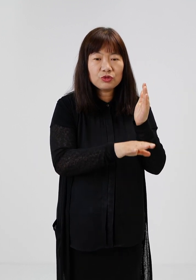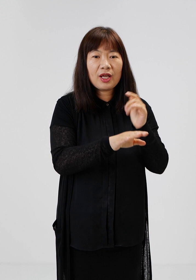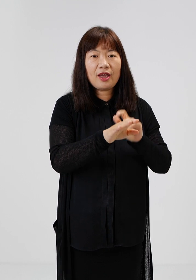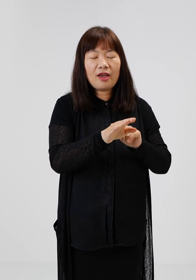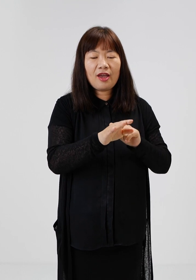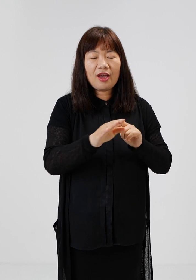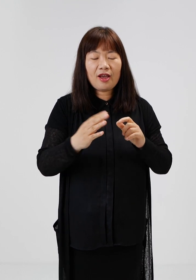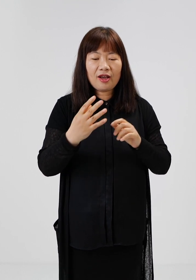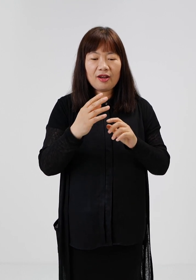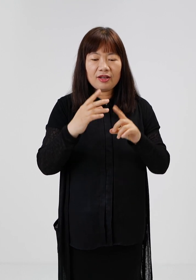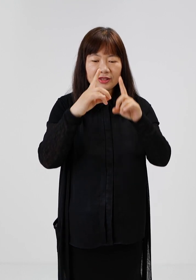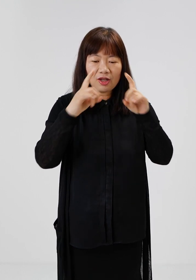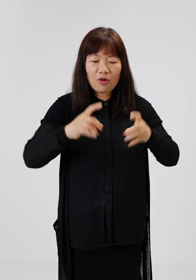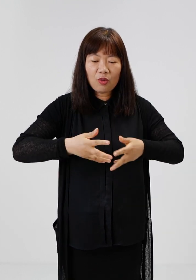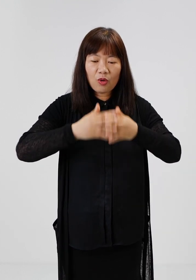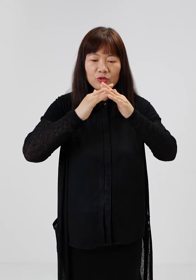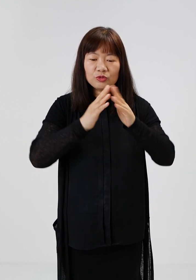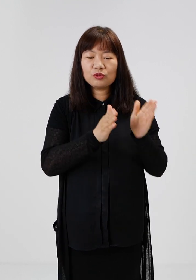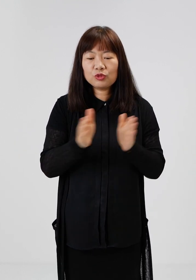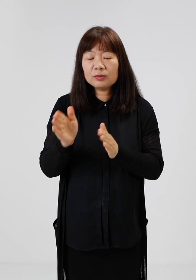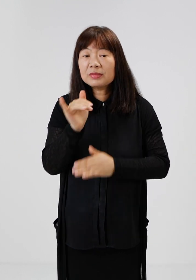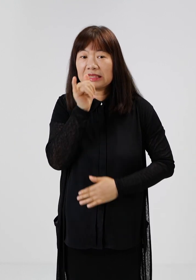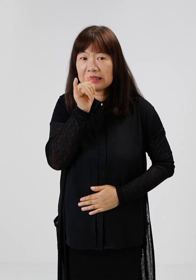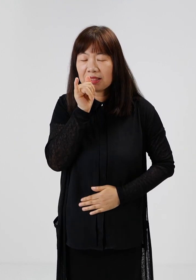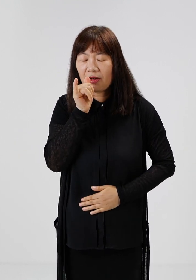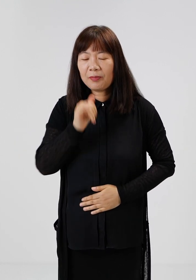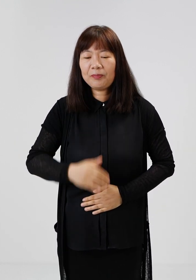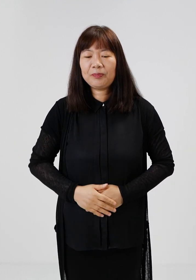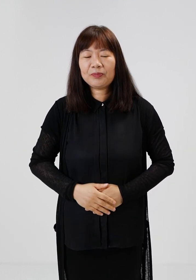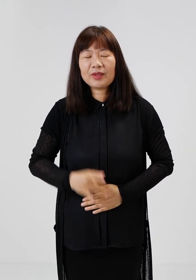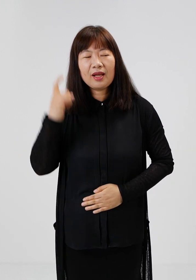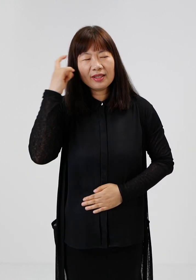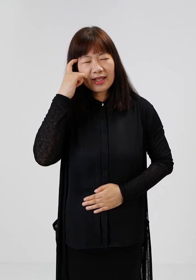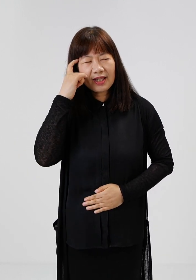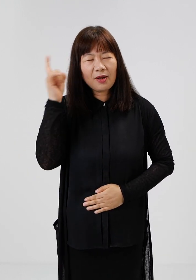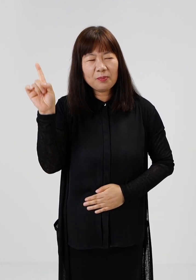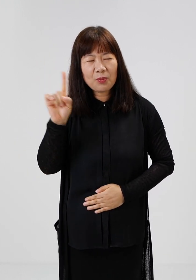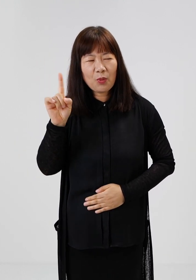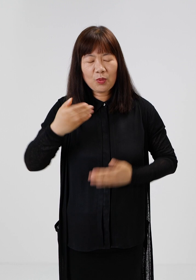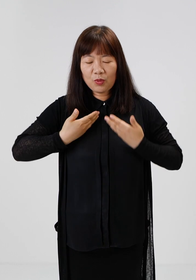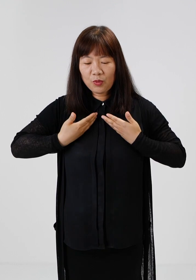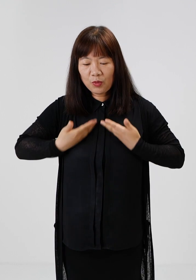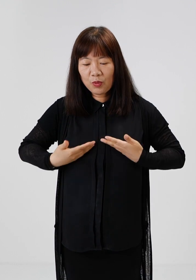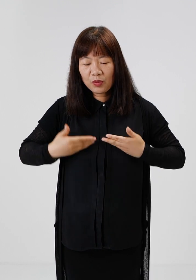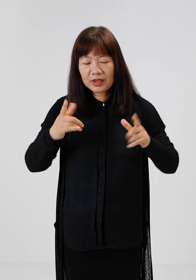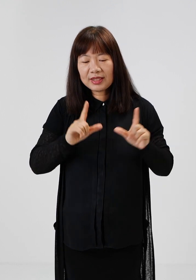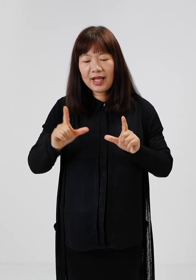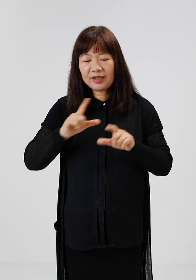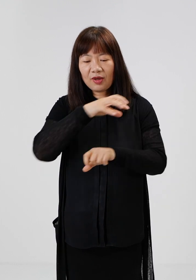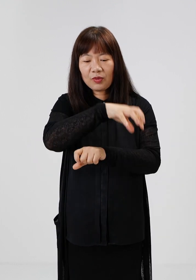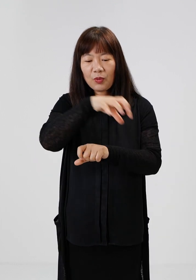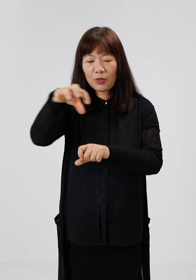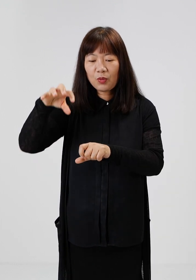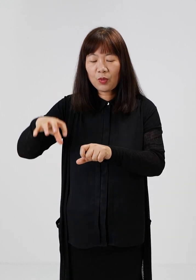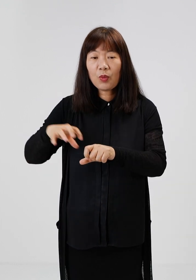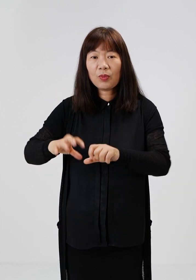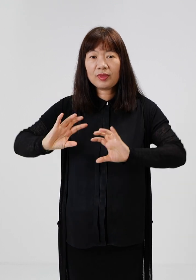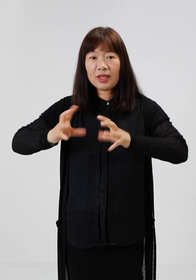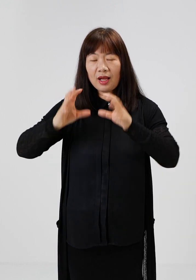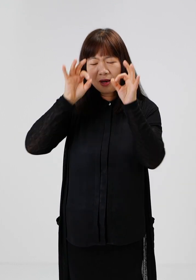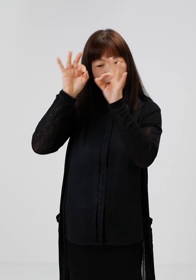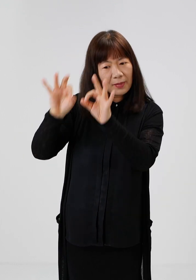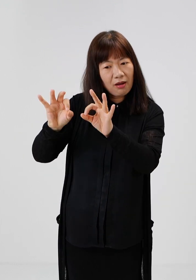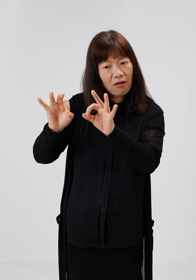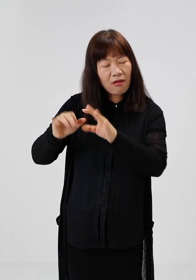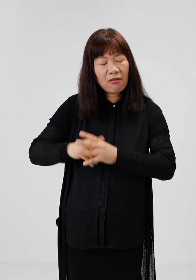준비를 하고 이런단 말이에요. 그러니까 어떤 생각이 들겠어요? 고요히 살던 주변 나라들이 야,